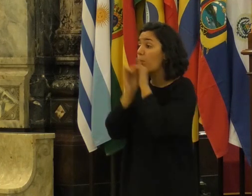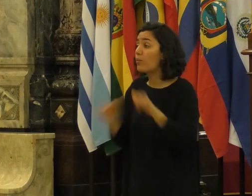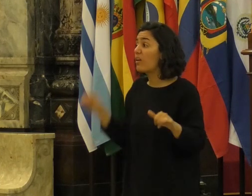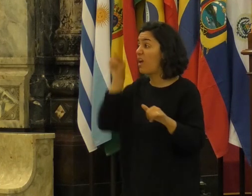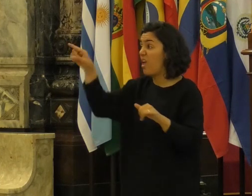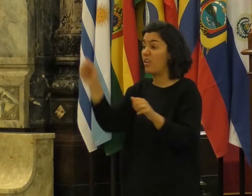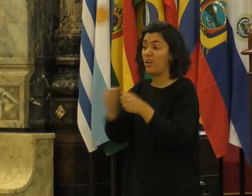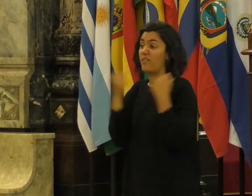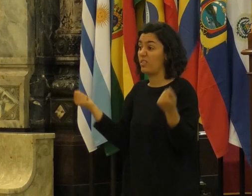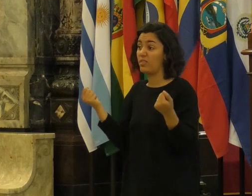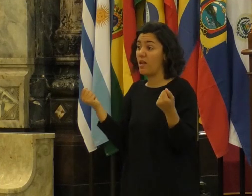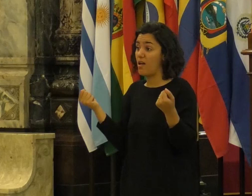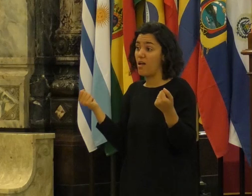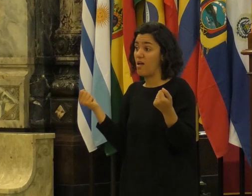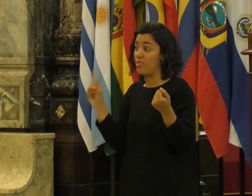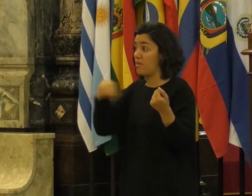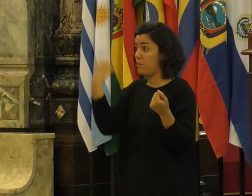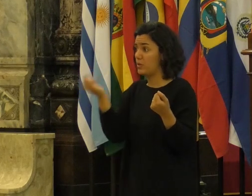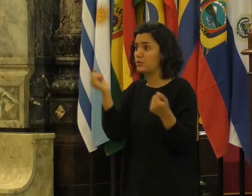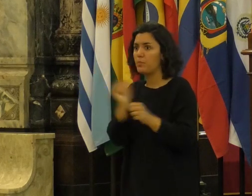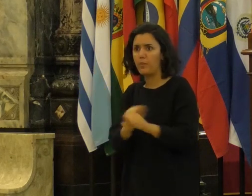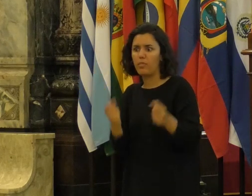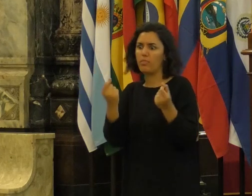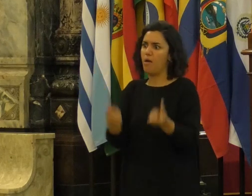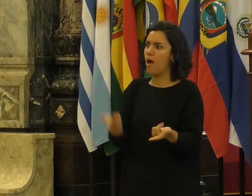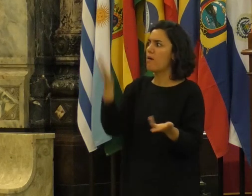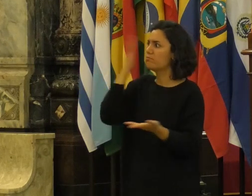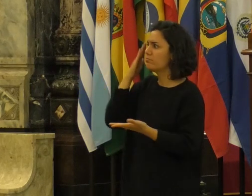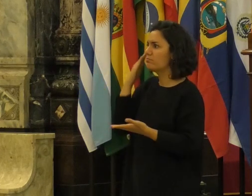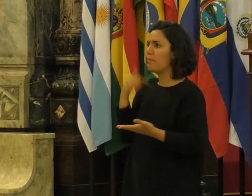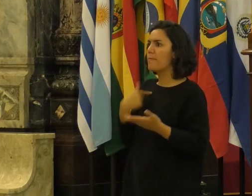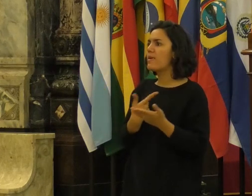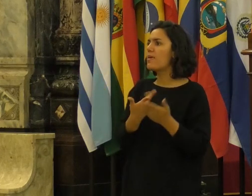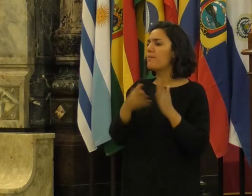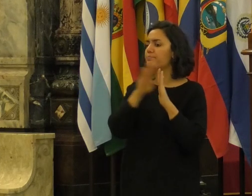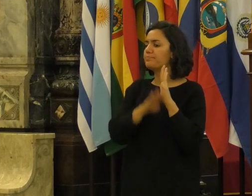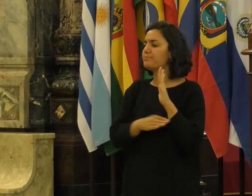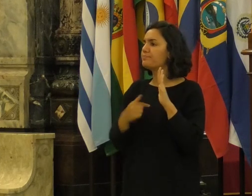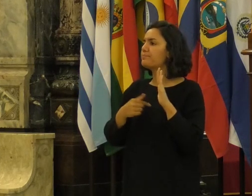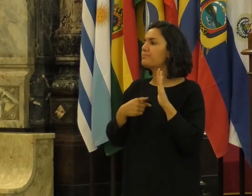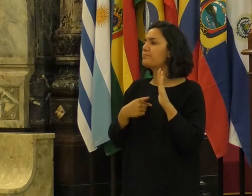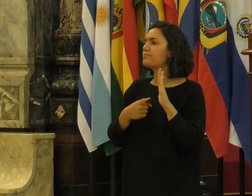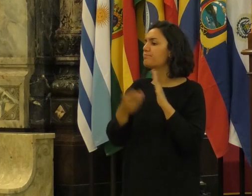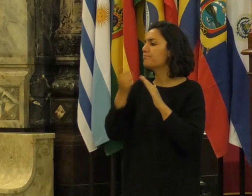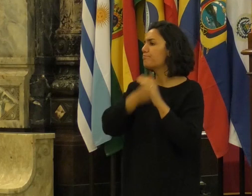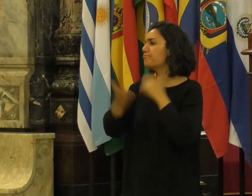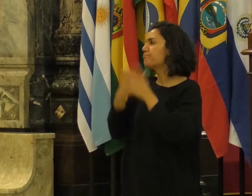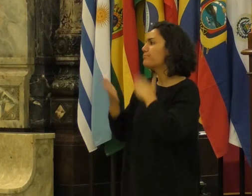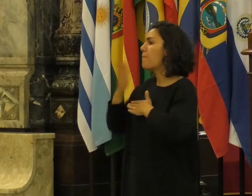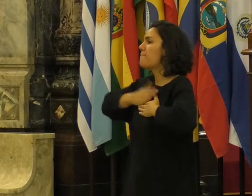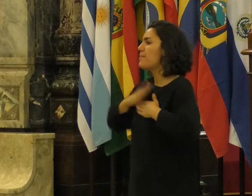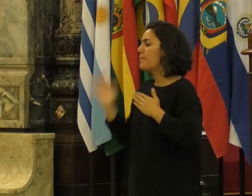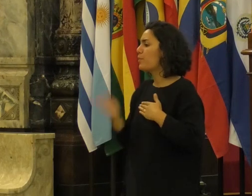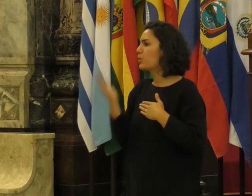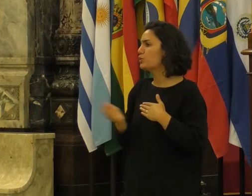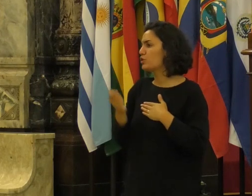que después podrá tener muchos elementos y aportarnos mucho a nuestra biografía científica, pero a lo mejor ni podemos acceder a ella